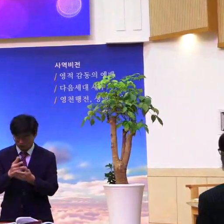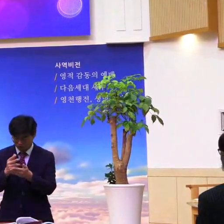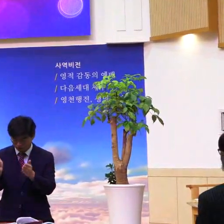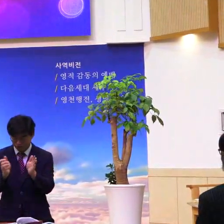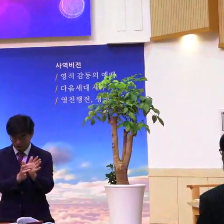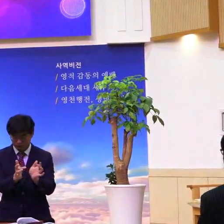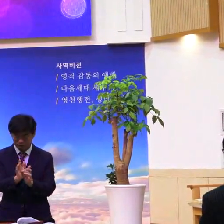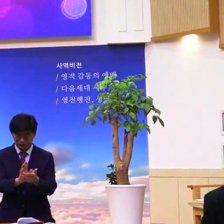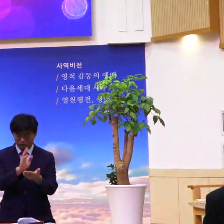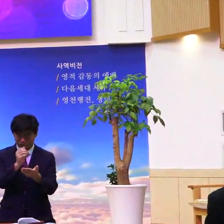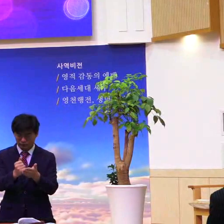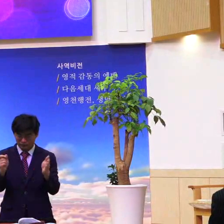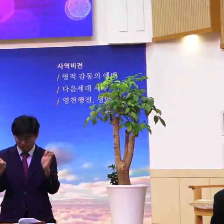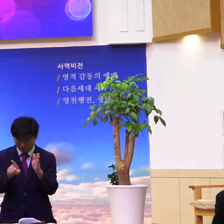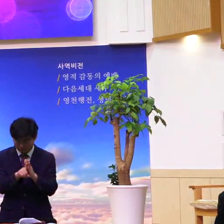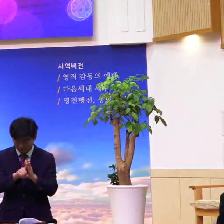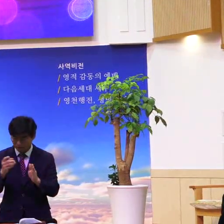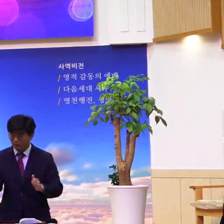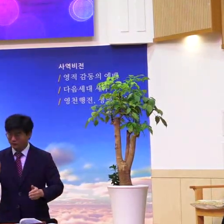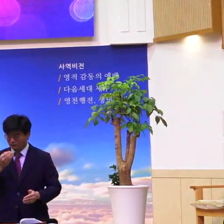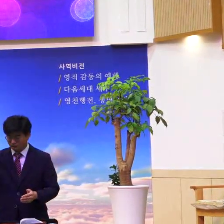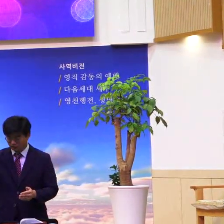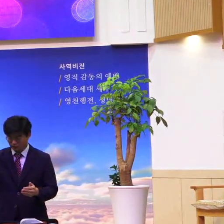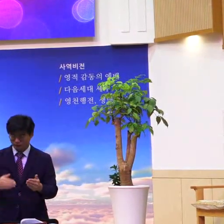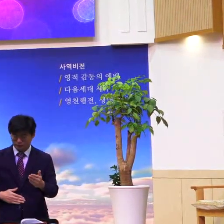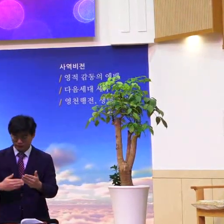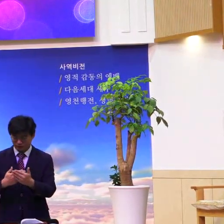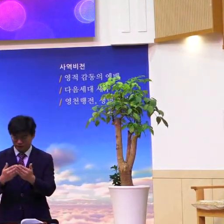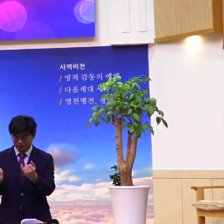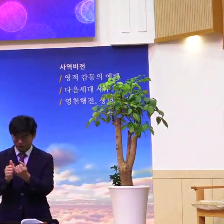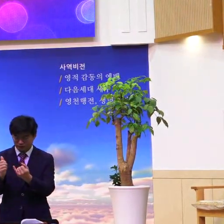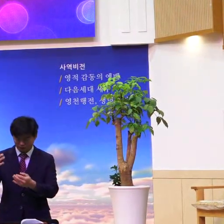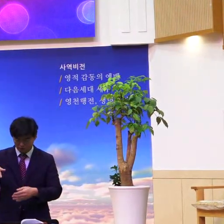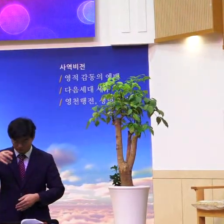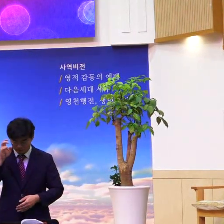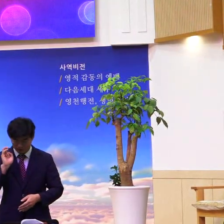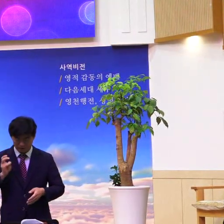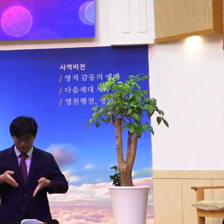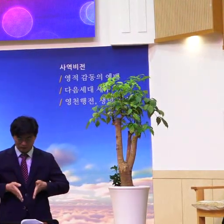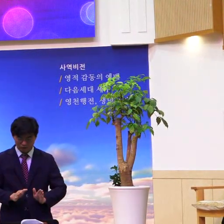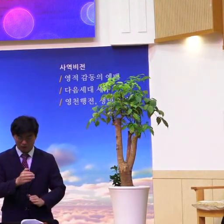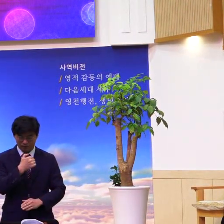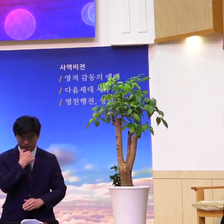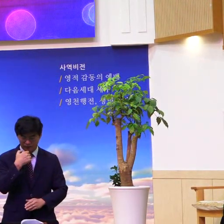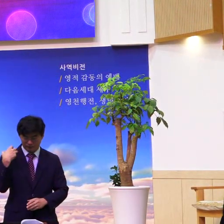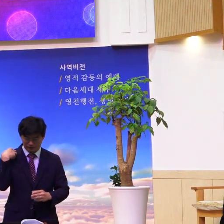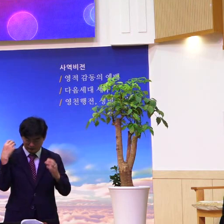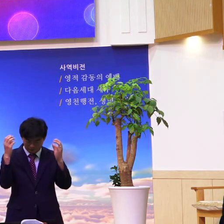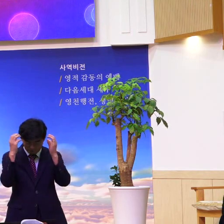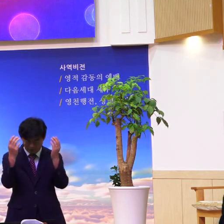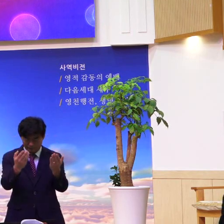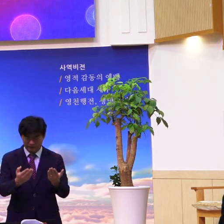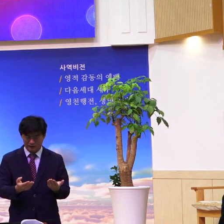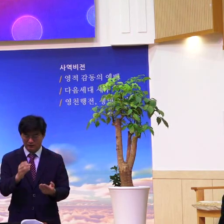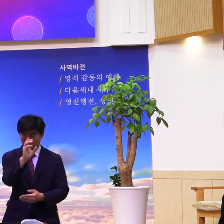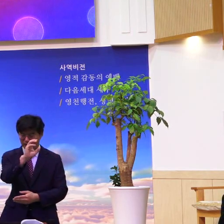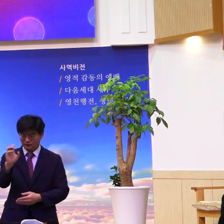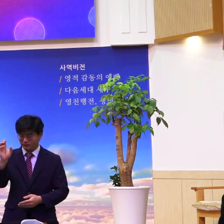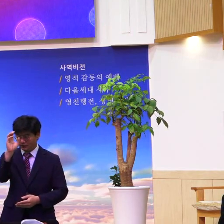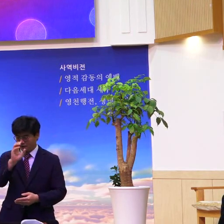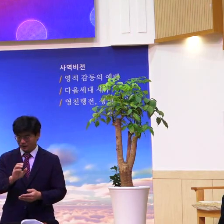믿습니다. 그는 성경으로 잉태되어 공정여 나를 훼손하시고 본디오 빌라도에게 고난을 받아 십자가에